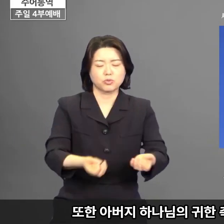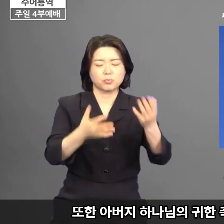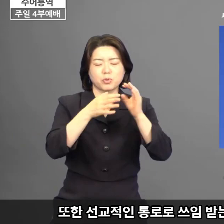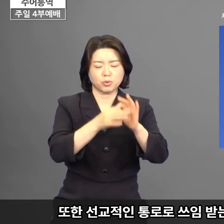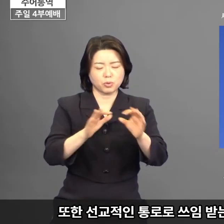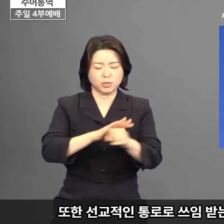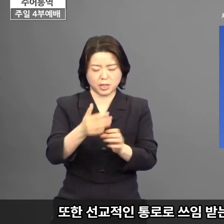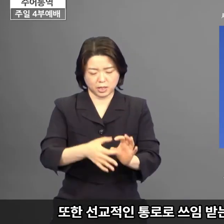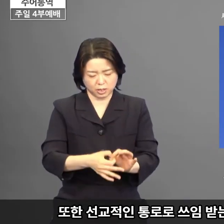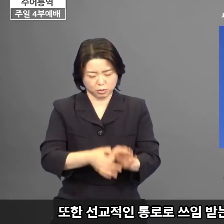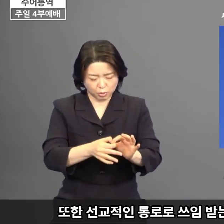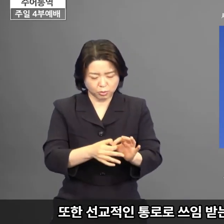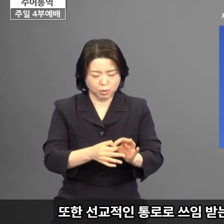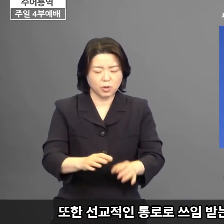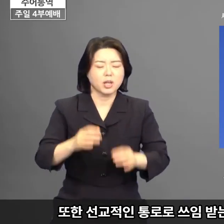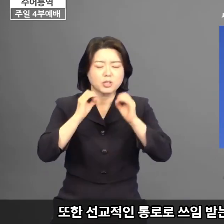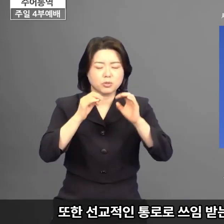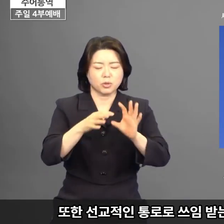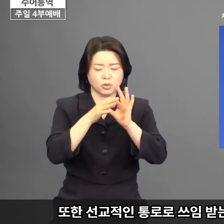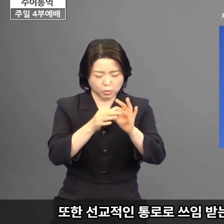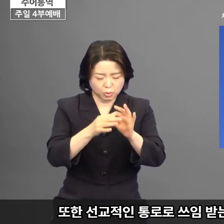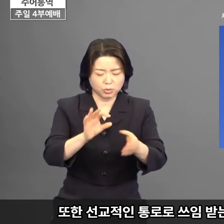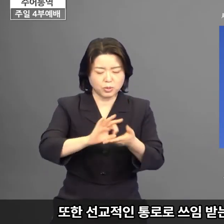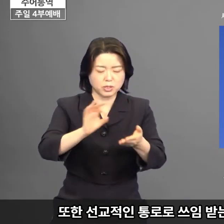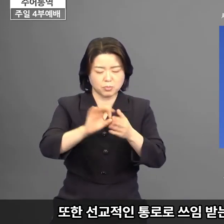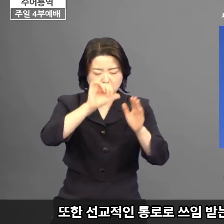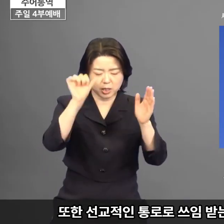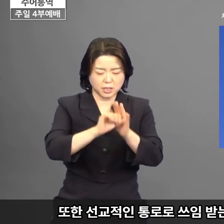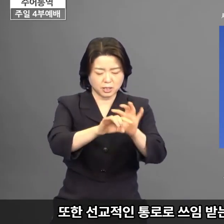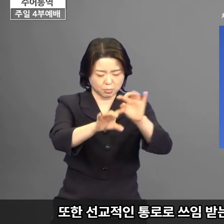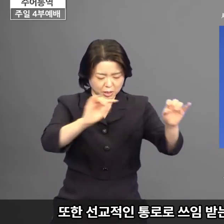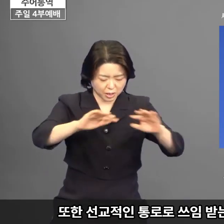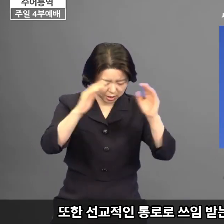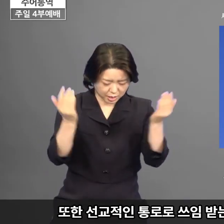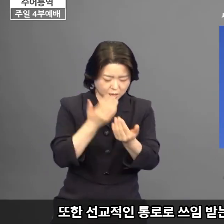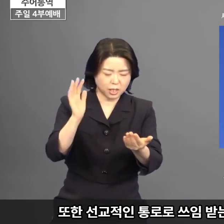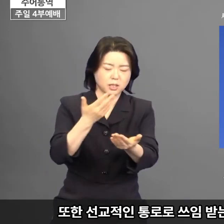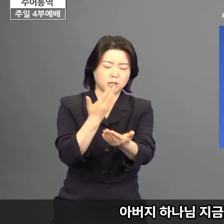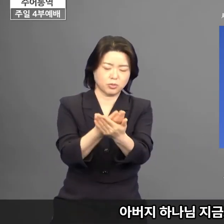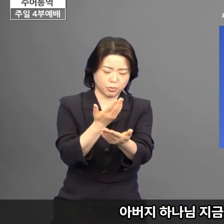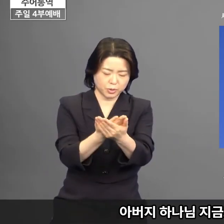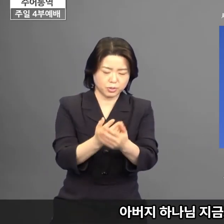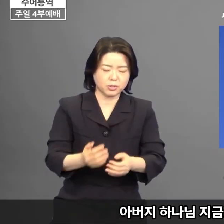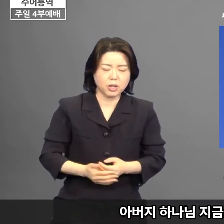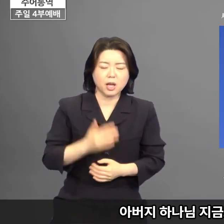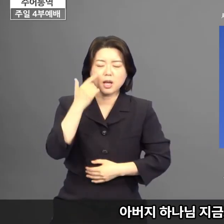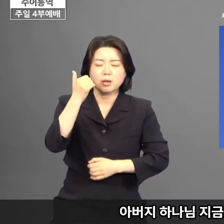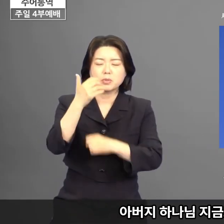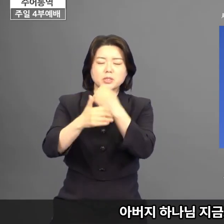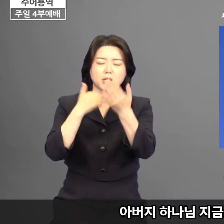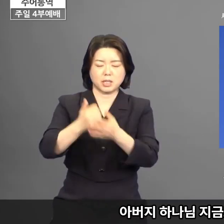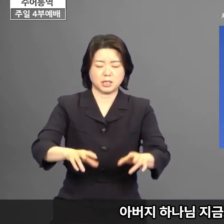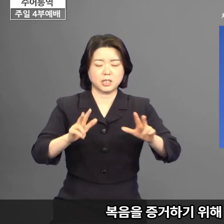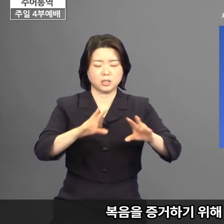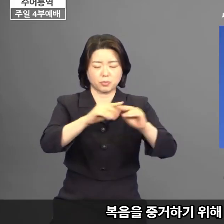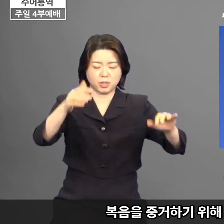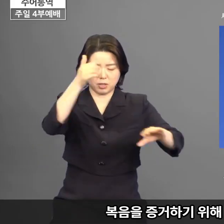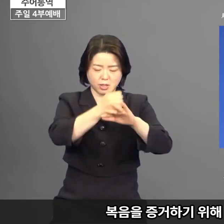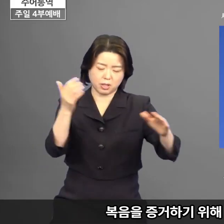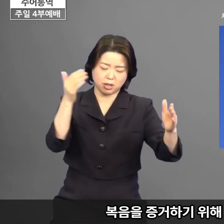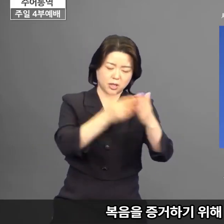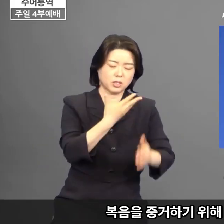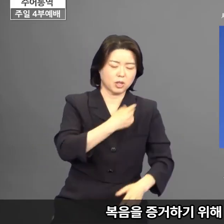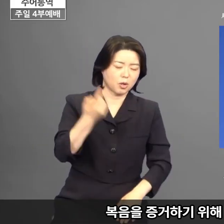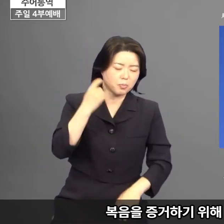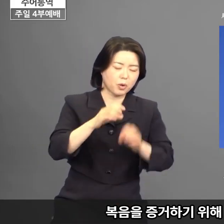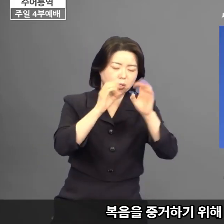사랑의 통로요, 또한 선교적인 통로로 쓰임받는 인생이 되게 하여 주시옵소서. 아버지 하나님, 지금도 땅끝까지 이르러 복음을